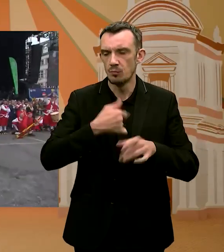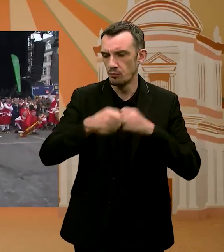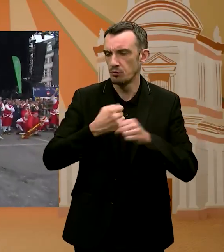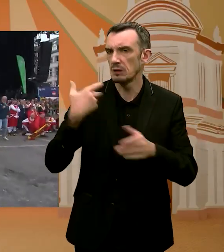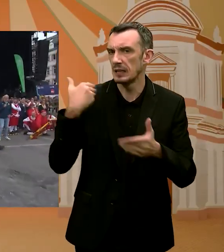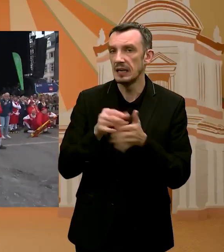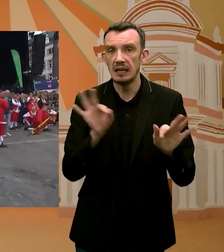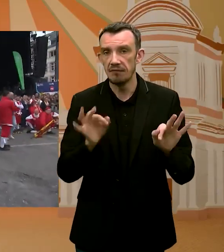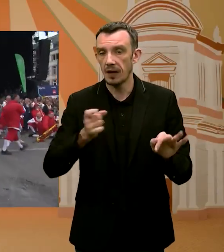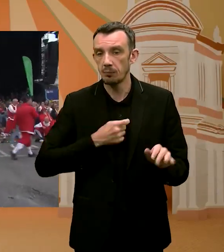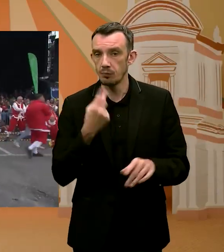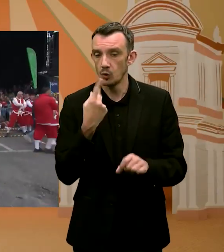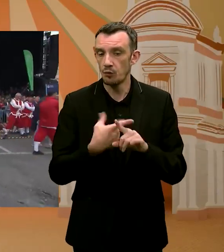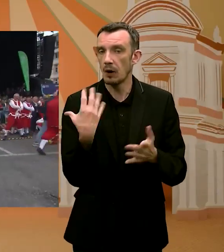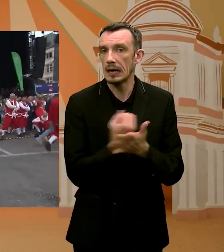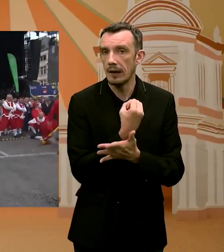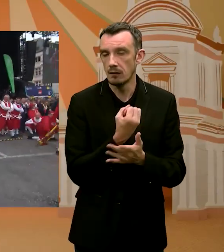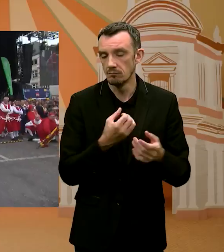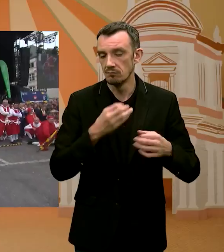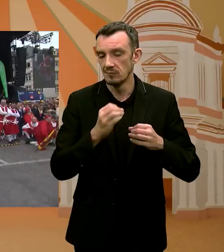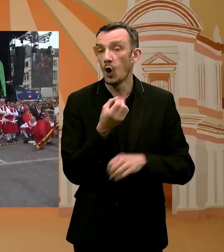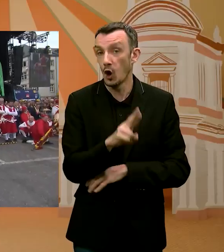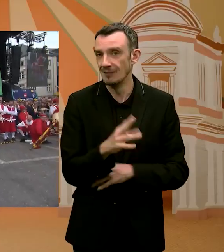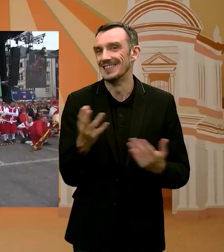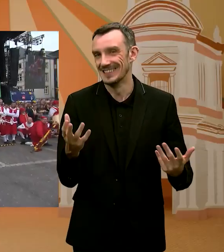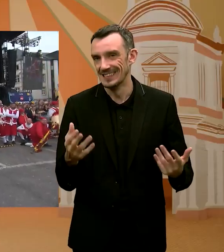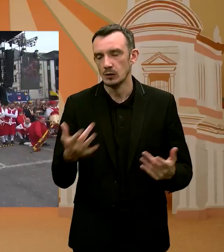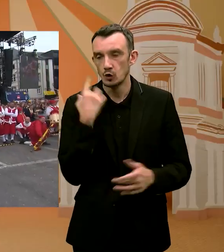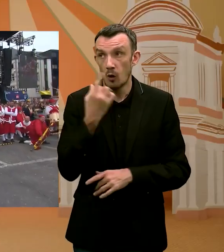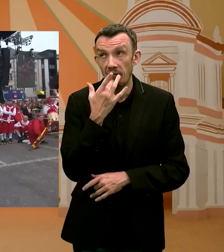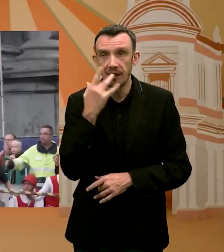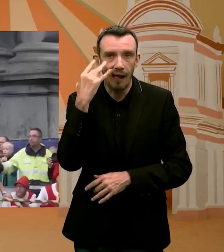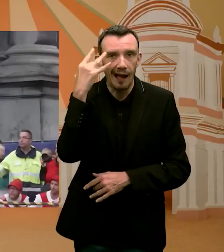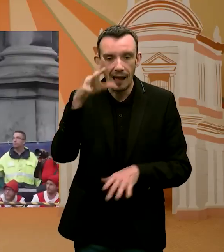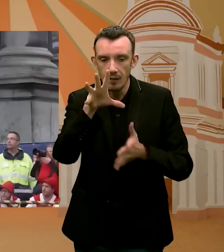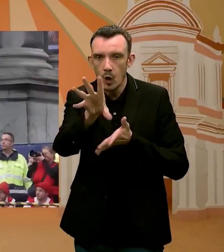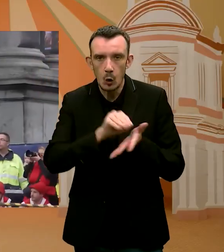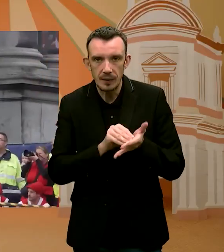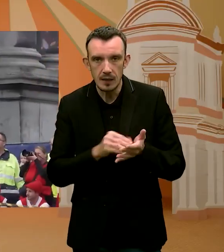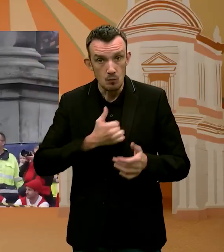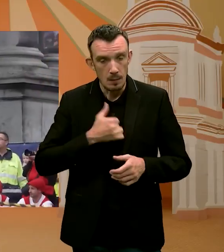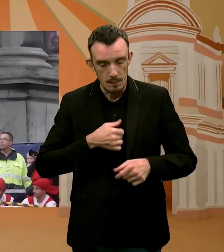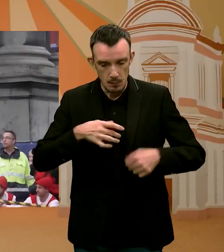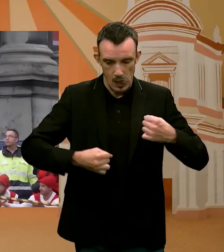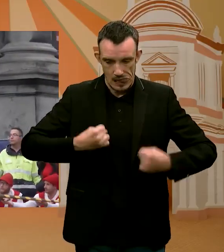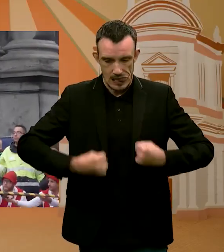d'or. J'ai toujours rêvé d'en faire. J'en prenais leurs échasses quand j'étais petite. Je marchais dans le jardin. Le jour où ça s'est ouvert aux filles,